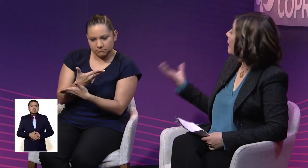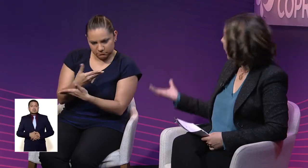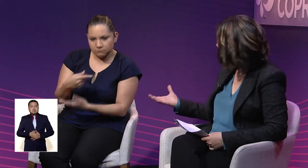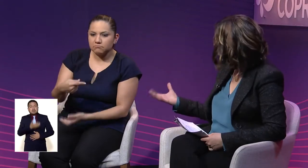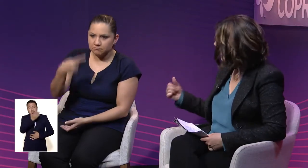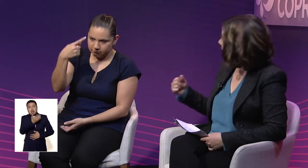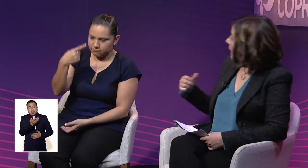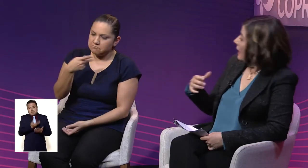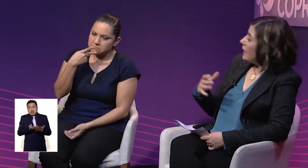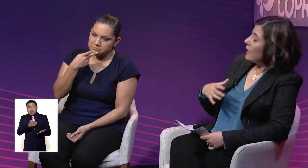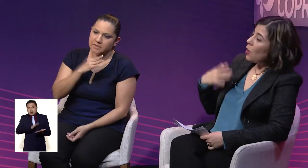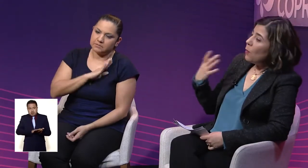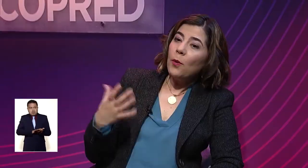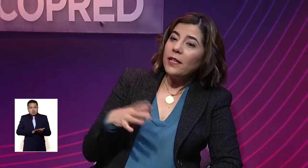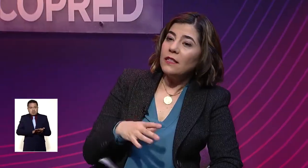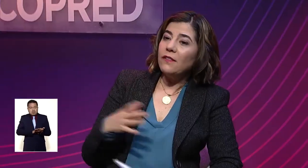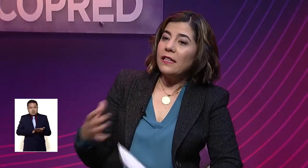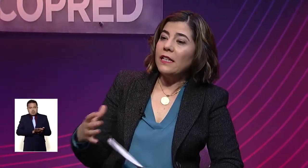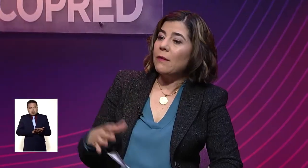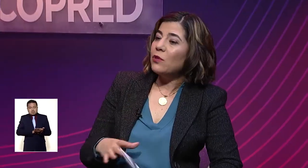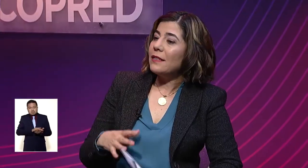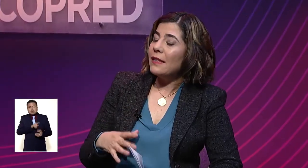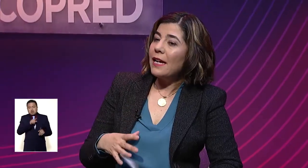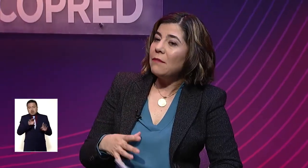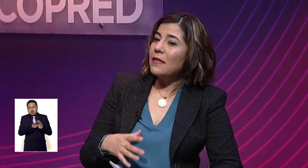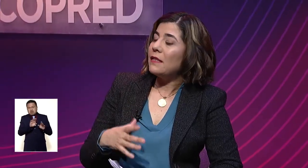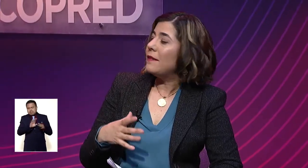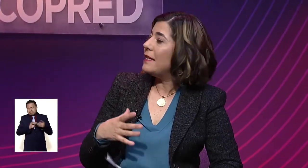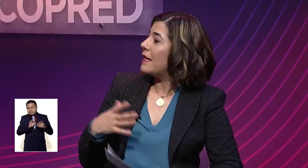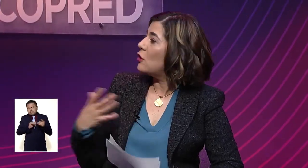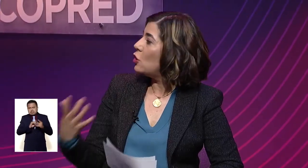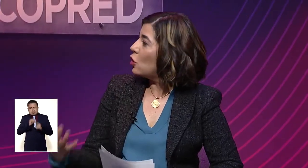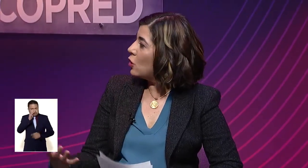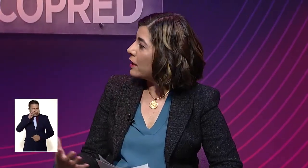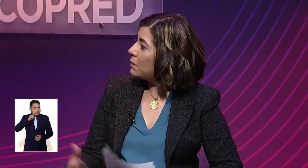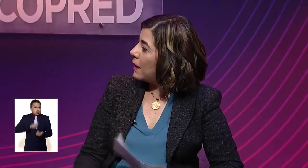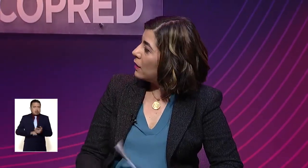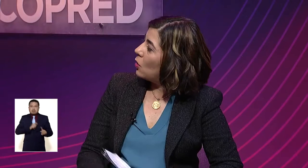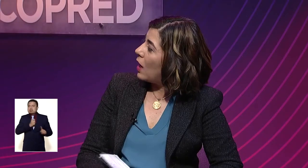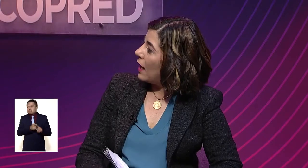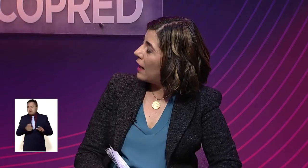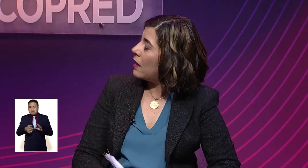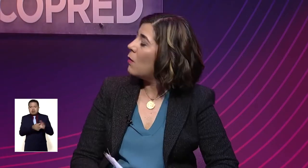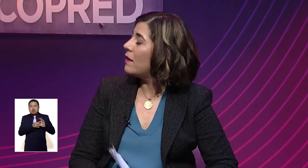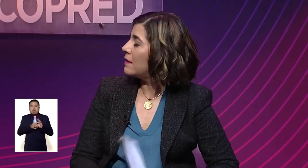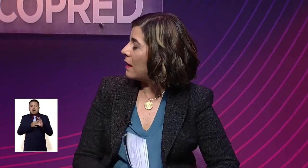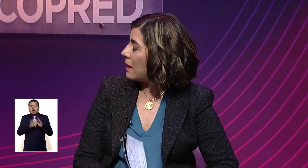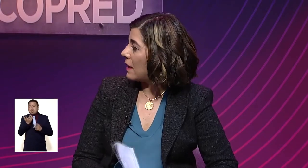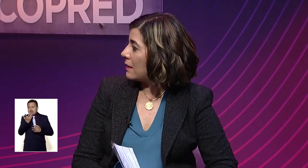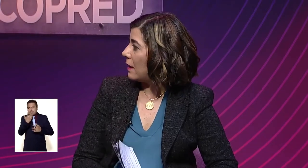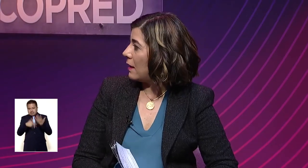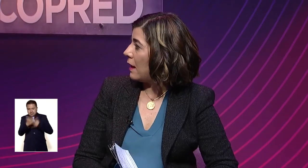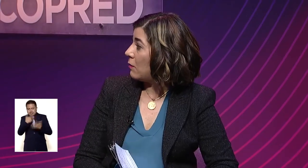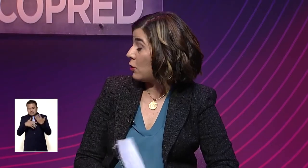bilingüe, y cómo podrías definir, digamos, esta invisibilización con respecto a la lengua de señas en nuestro